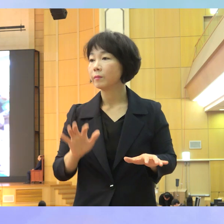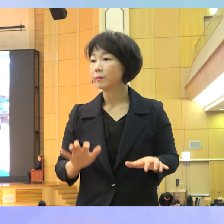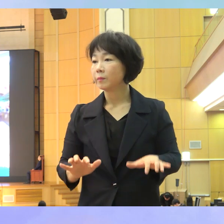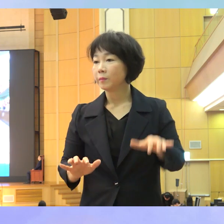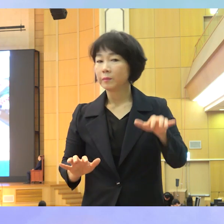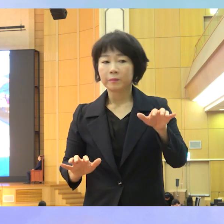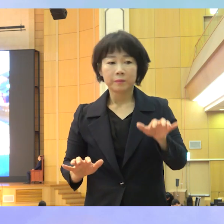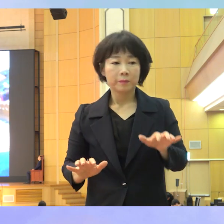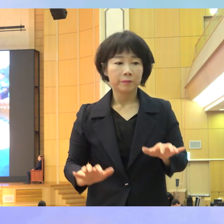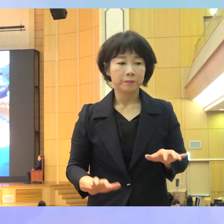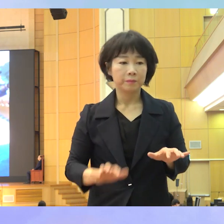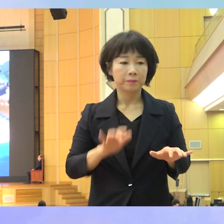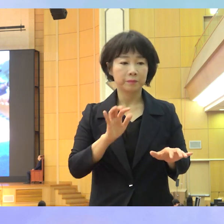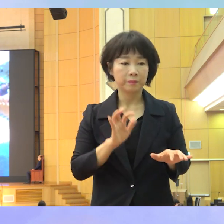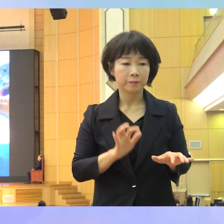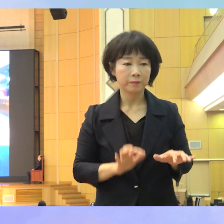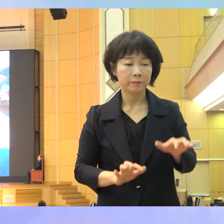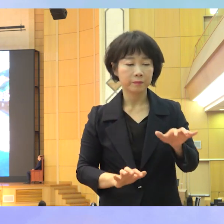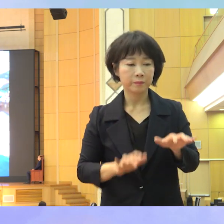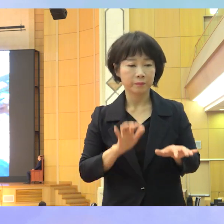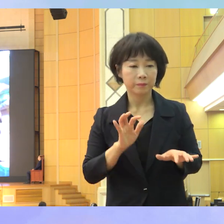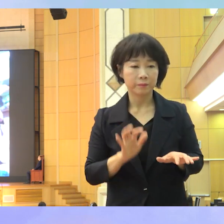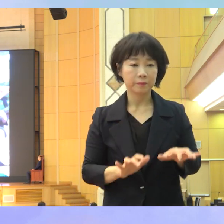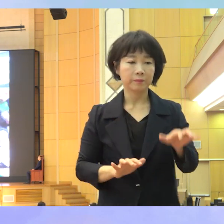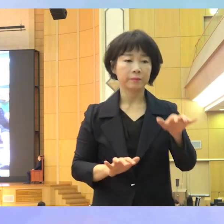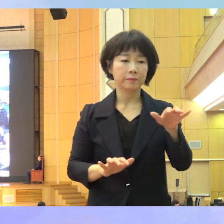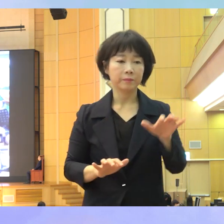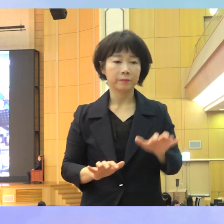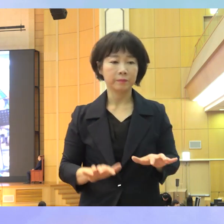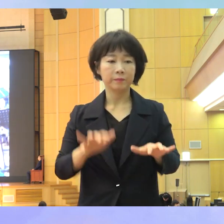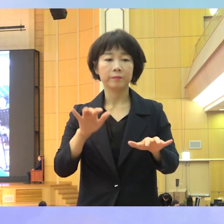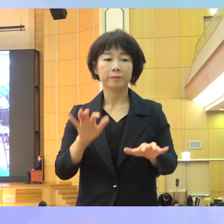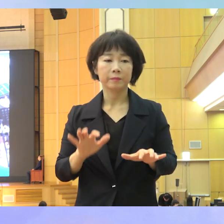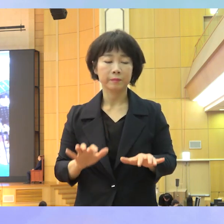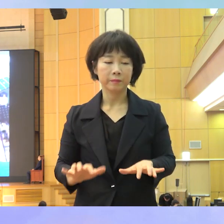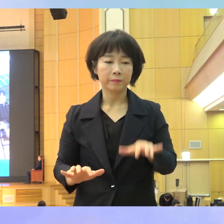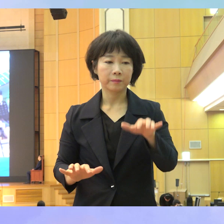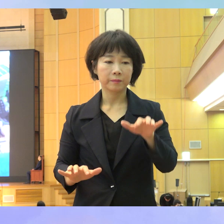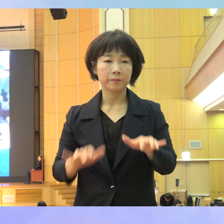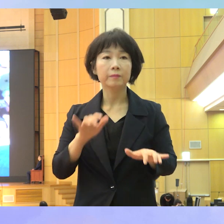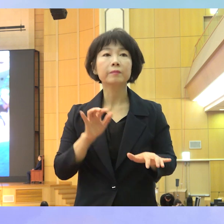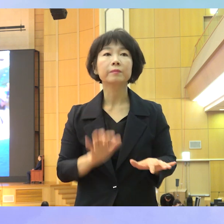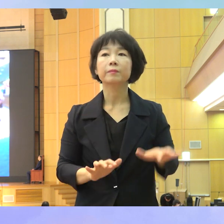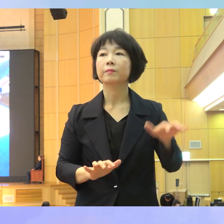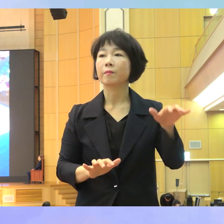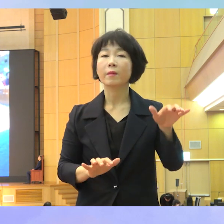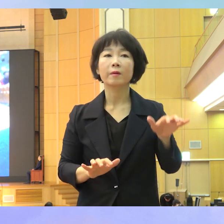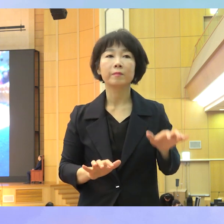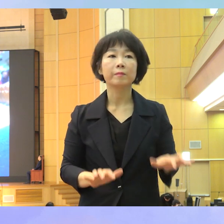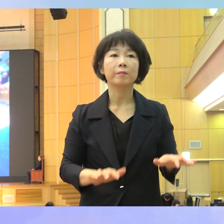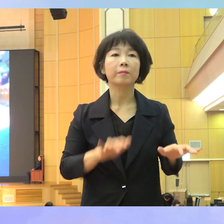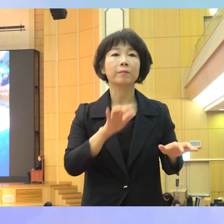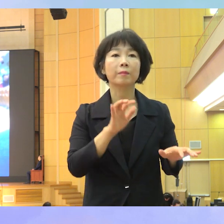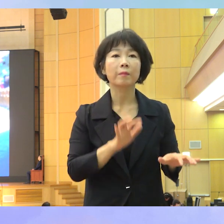예배를 준비하는 마음으로, 예배를 사모하는 마음으로 이 시간 찬양하시겠습니다.